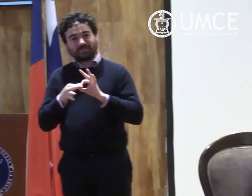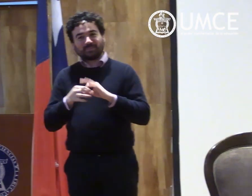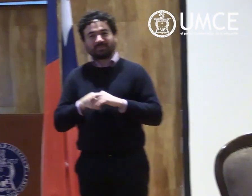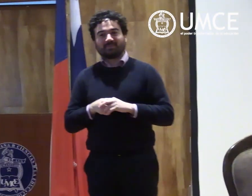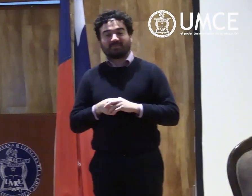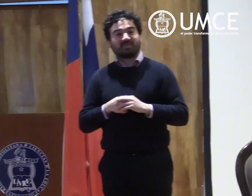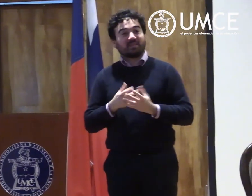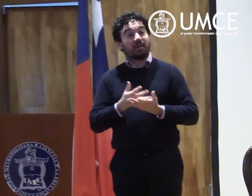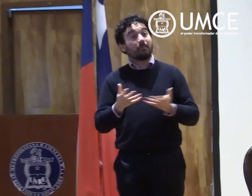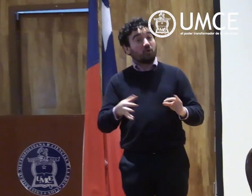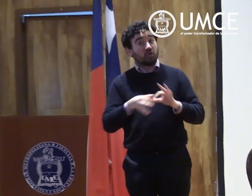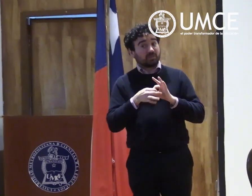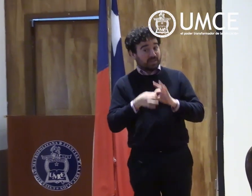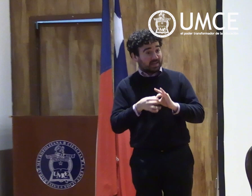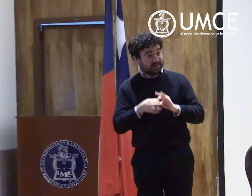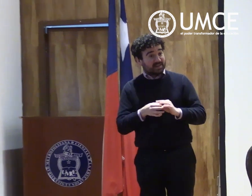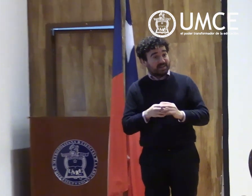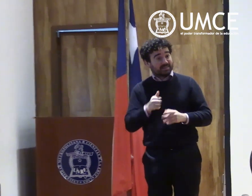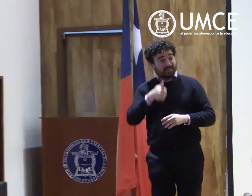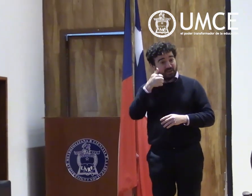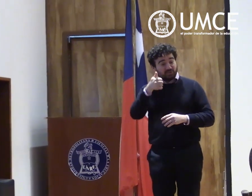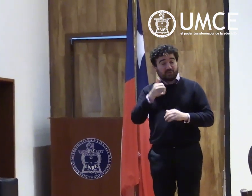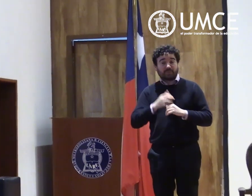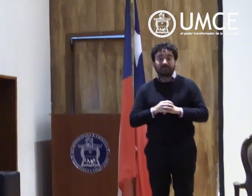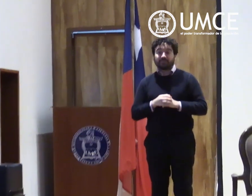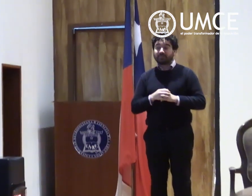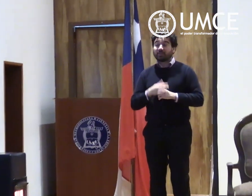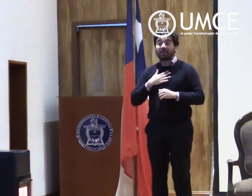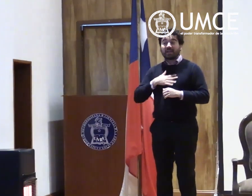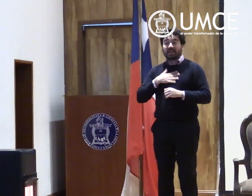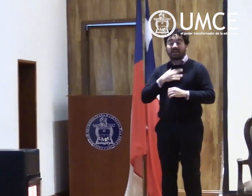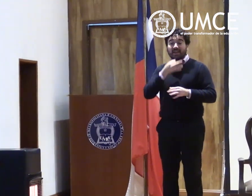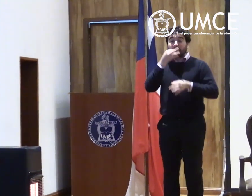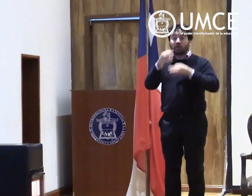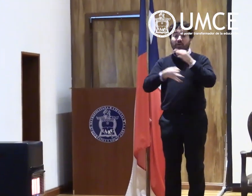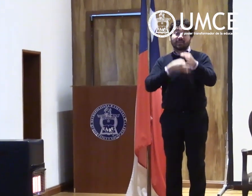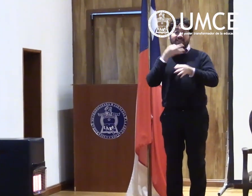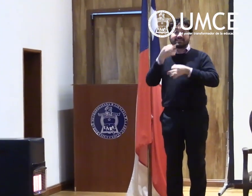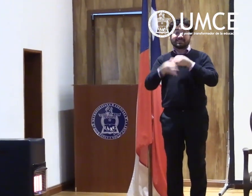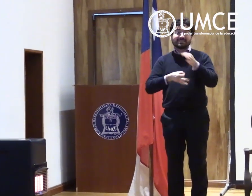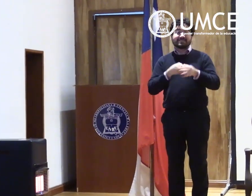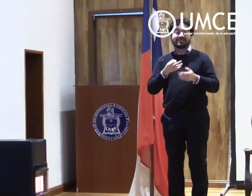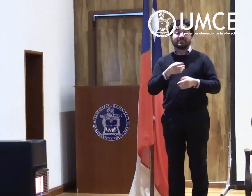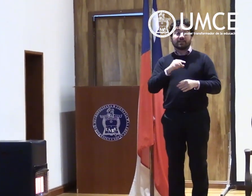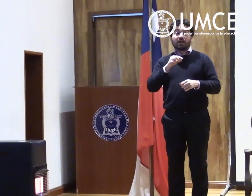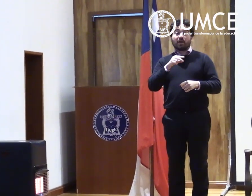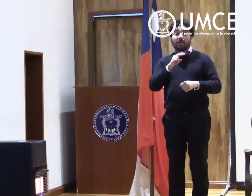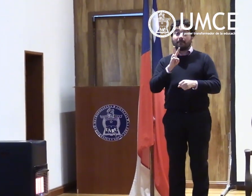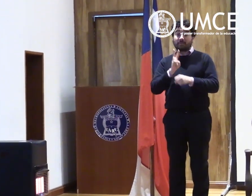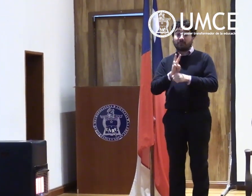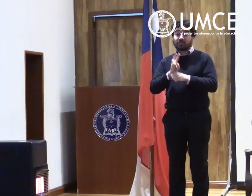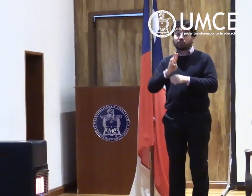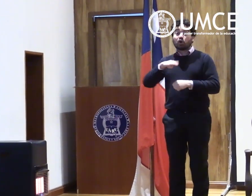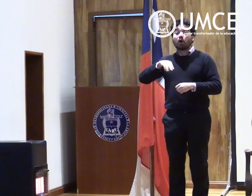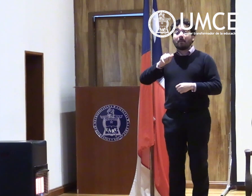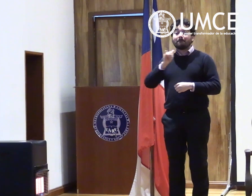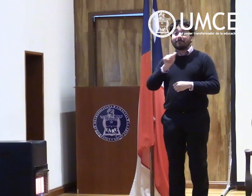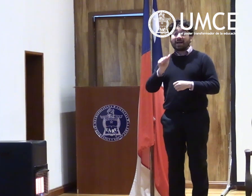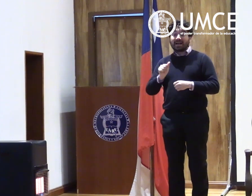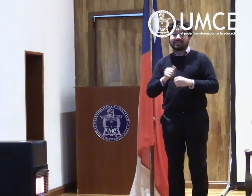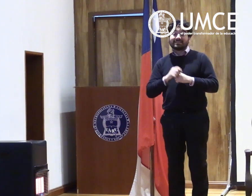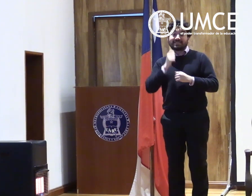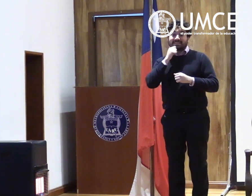Muchas gracias, director. Queremos decir que el doctor José Massa Sancho es el científico más cercano